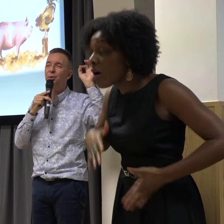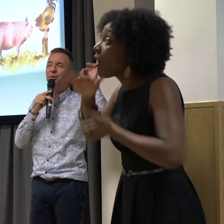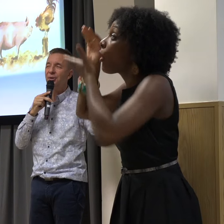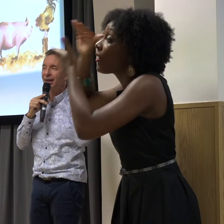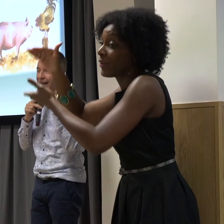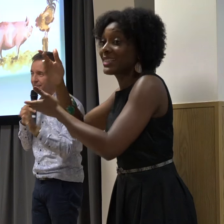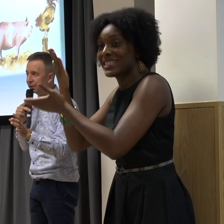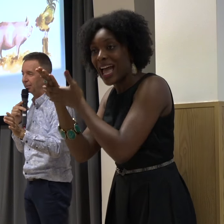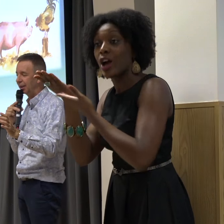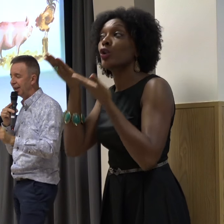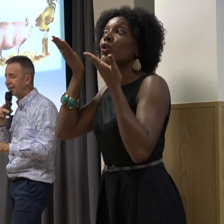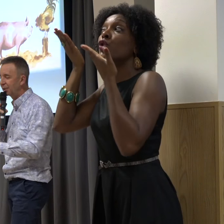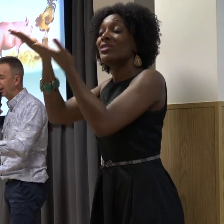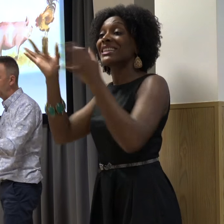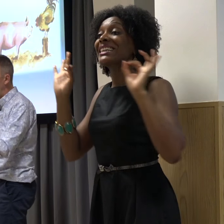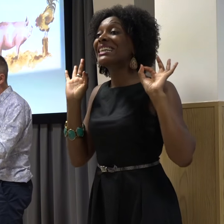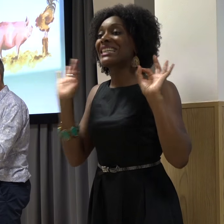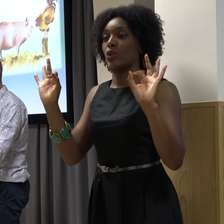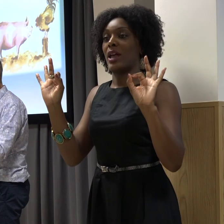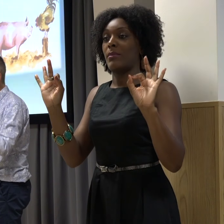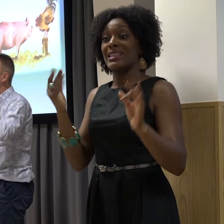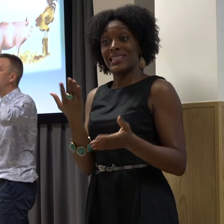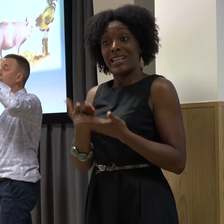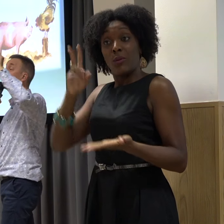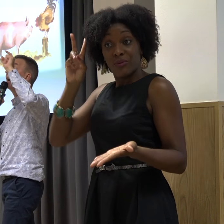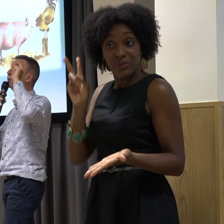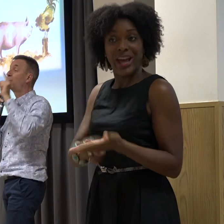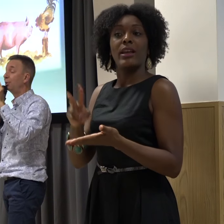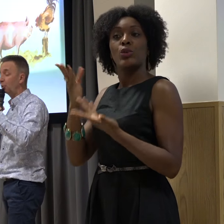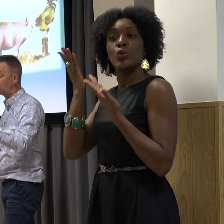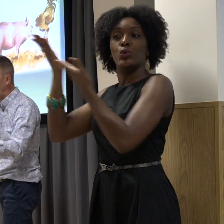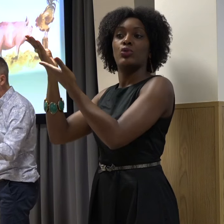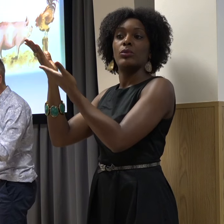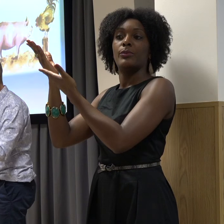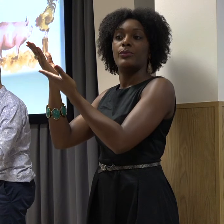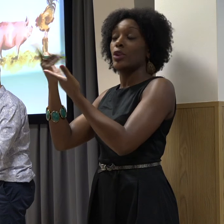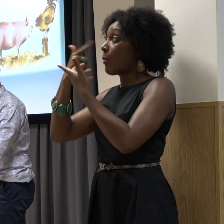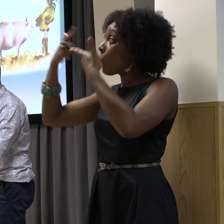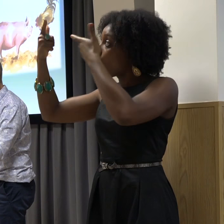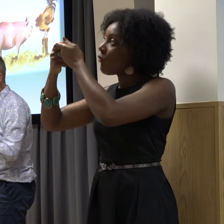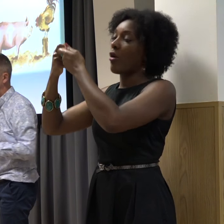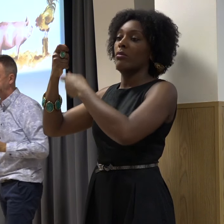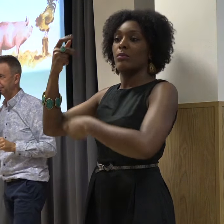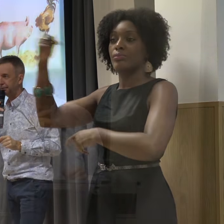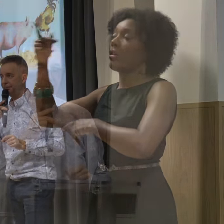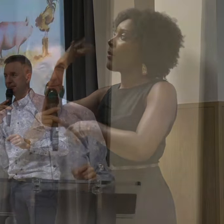un culte raisonnable, ce qui sera le vrai culte, ce qui sera un culte conforme à sa